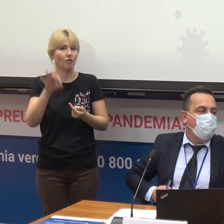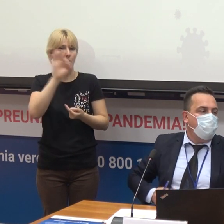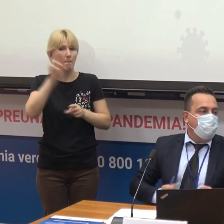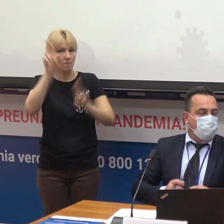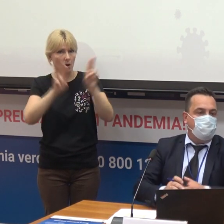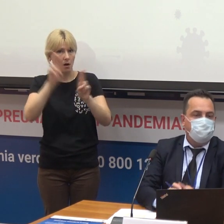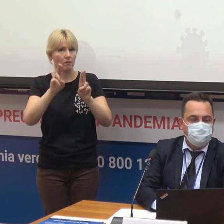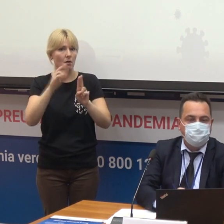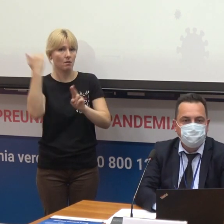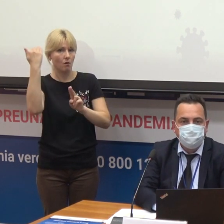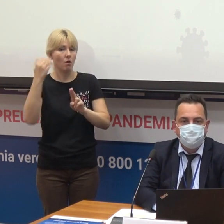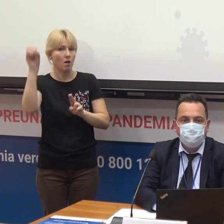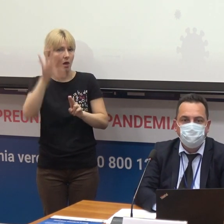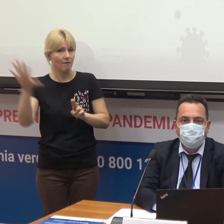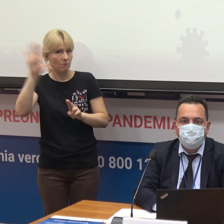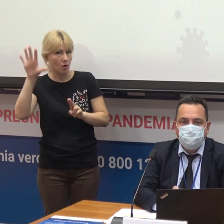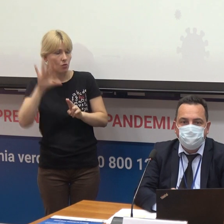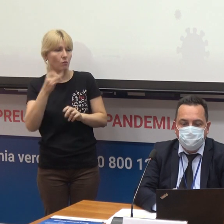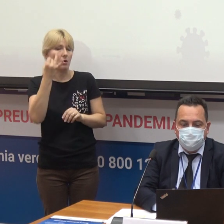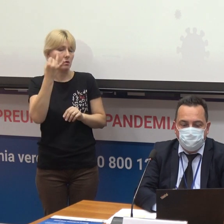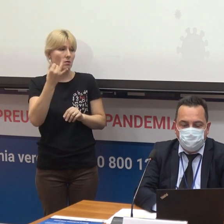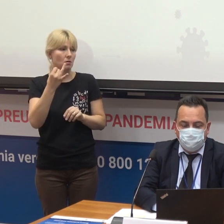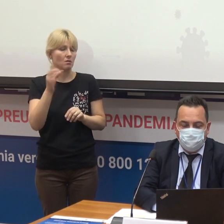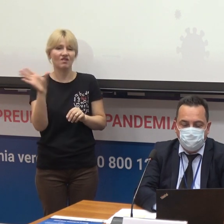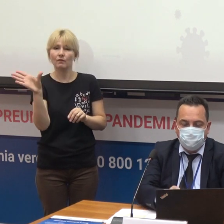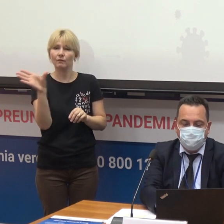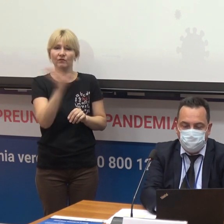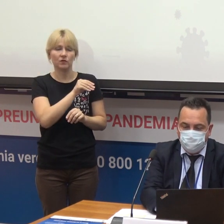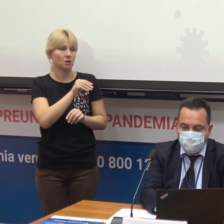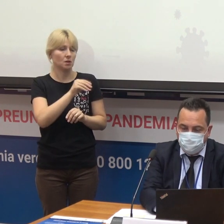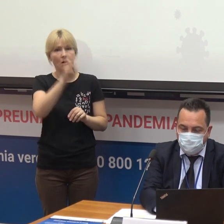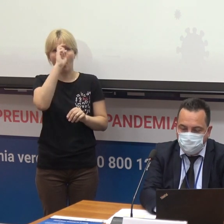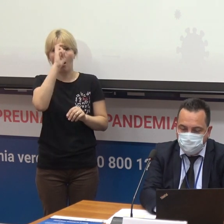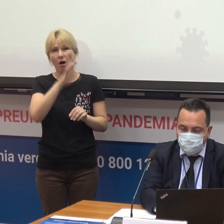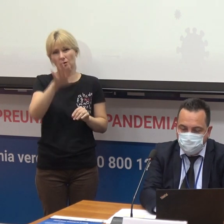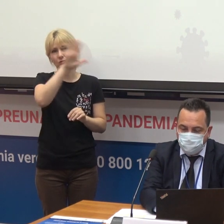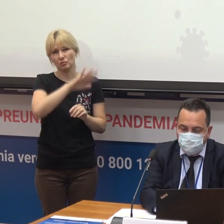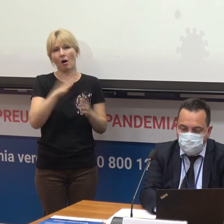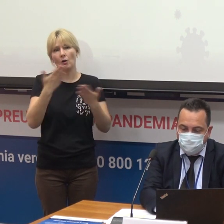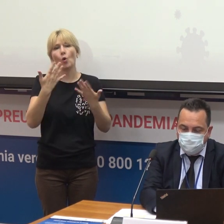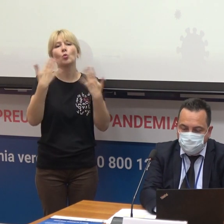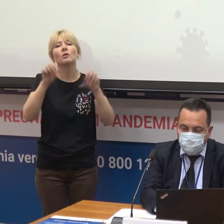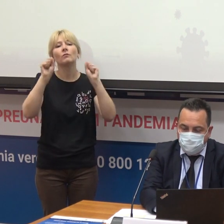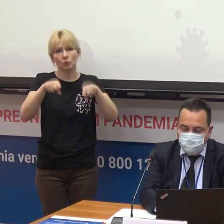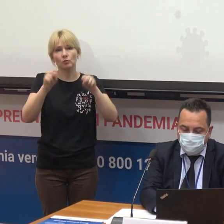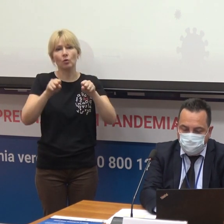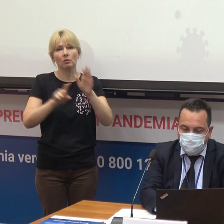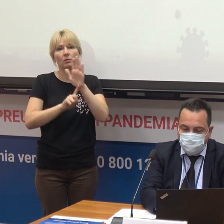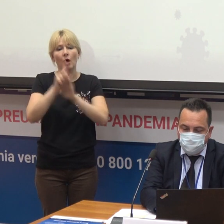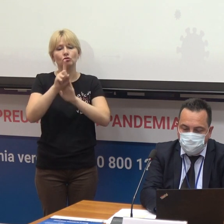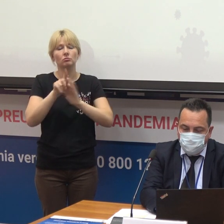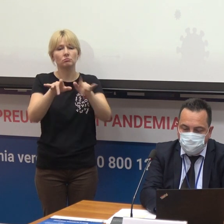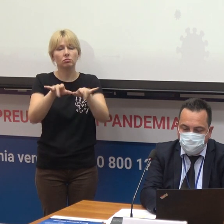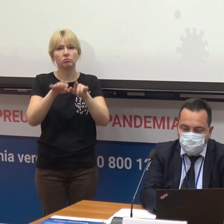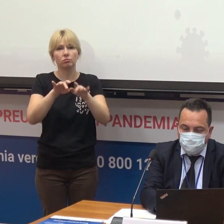prevederilor Uniunii Europene și practica tuturor statelor care au reușit deja să digitalizeze